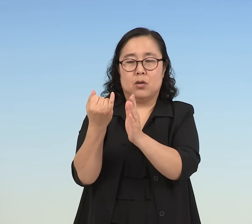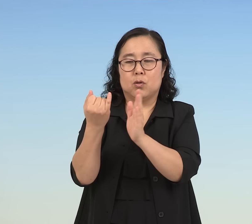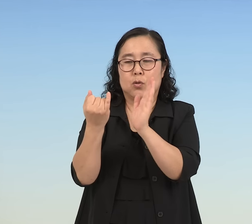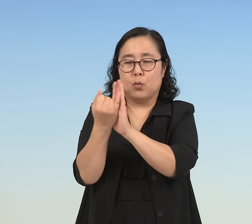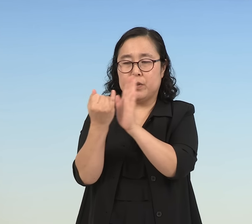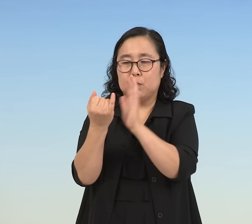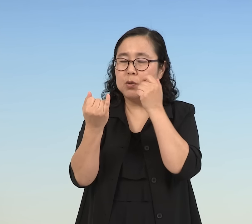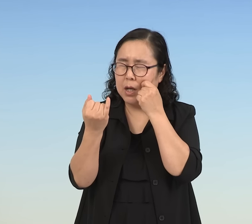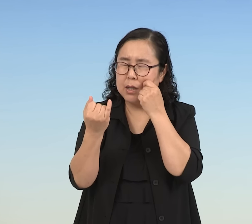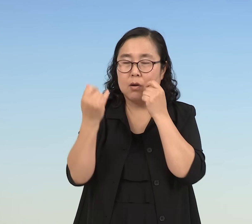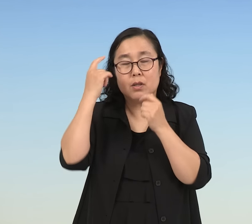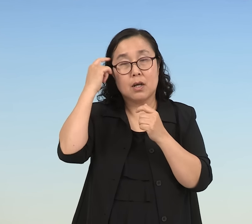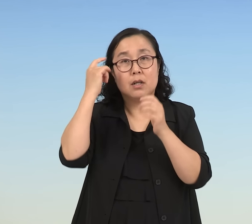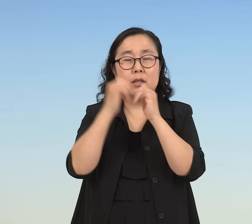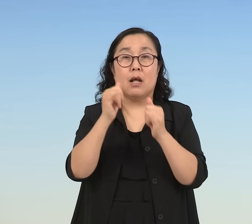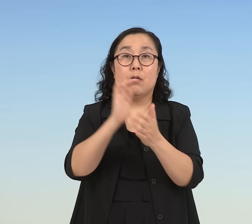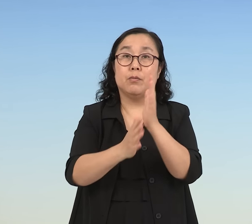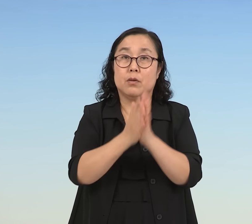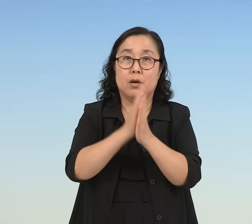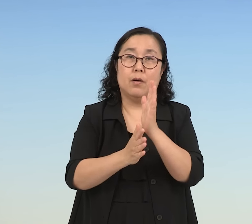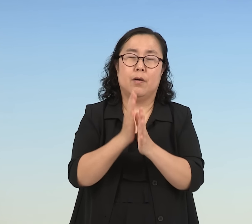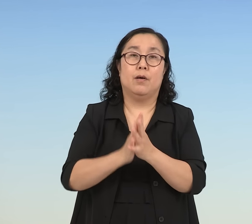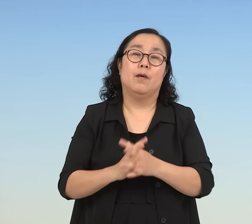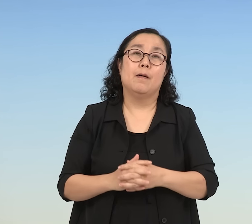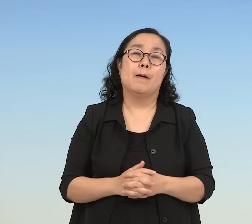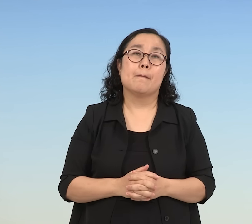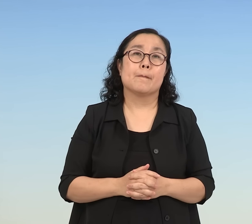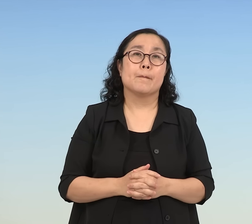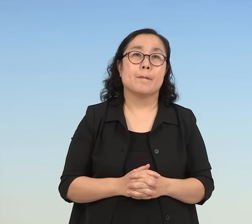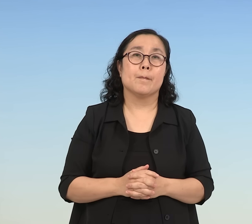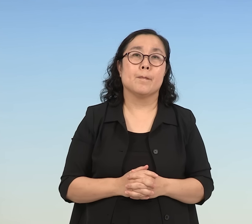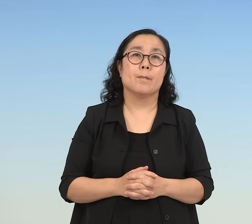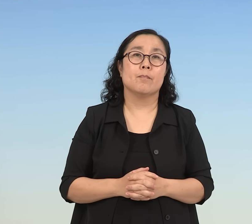어디 있습니까? 되던가요 그게 잘?